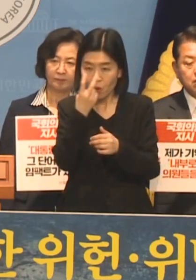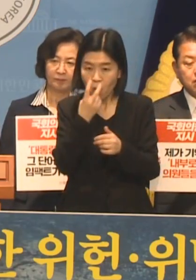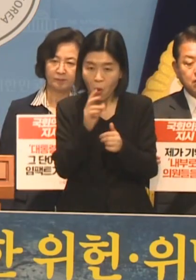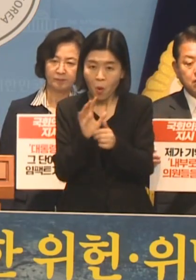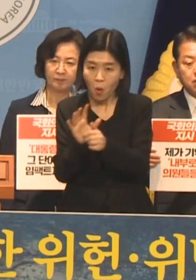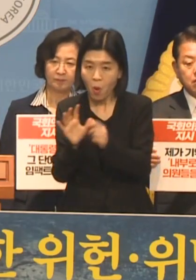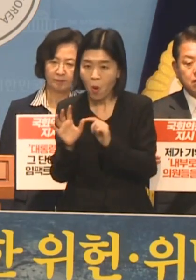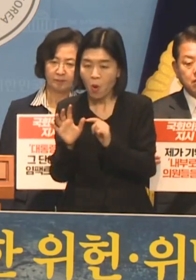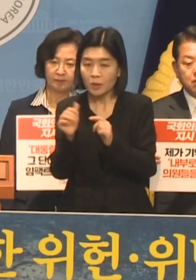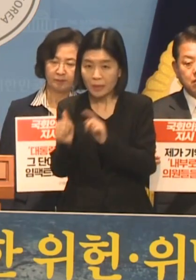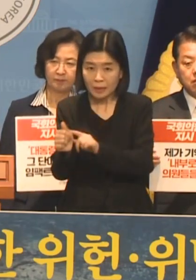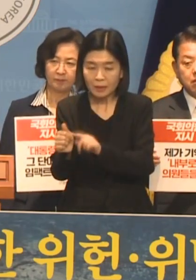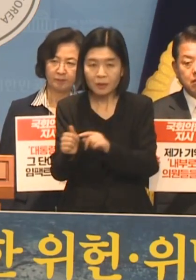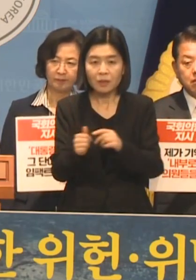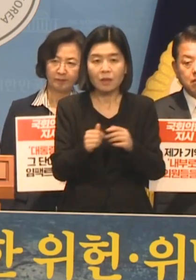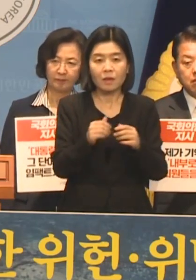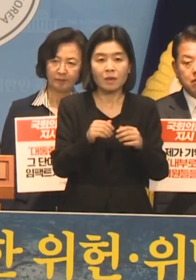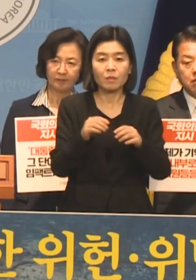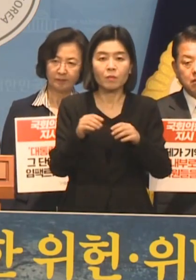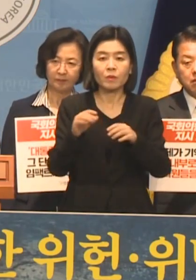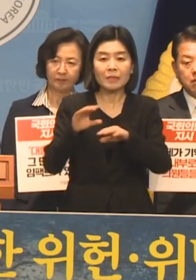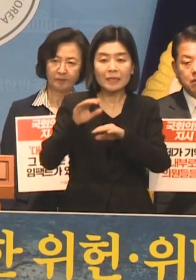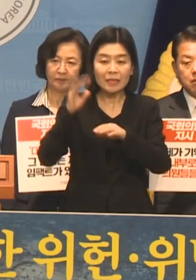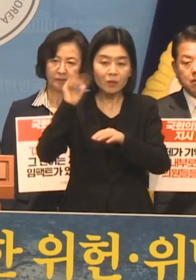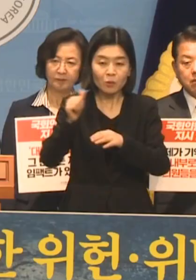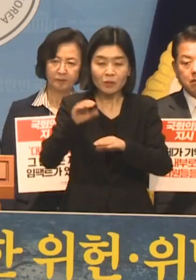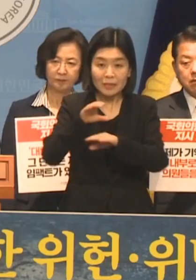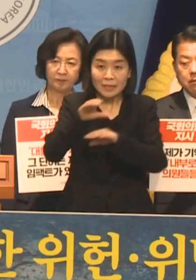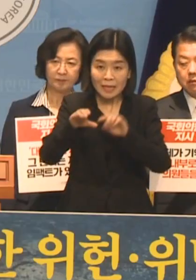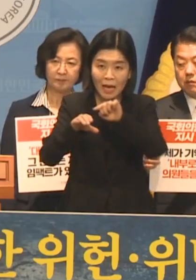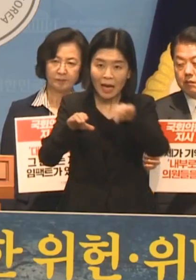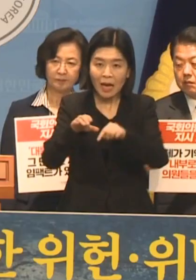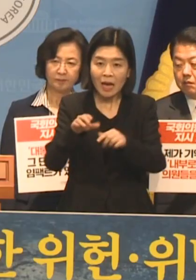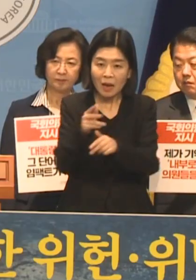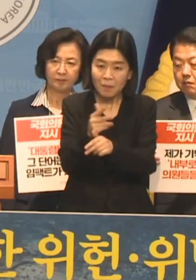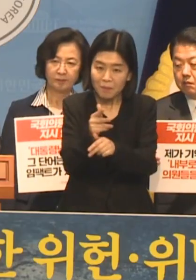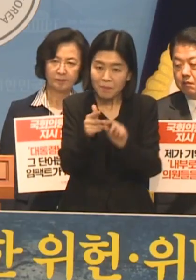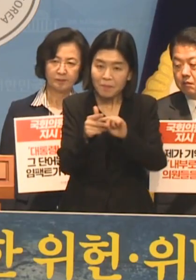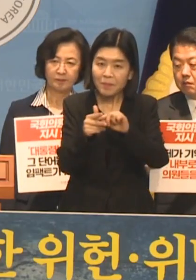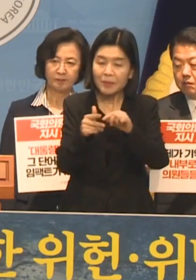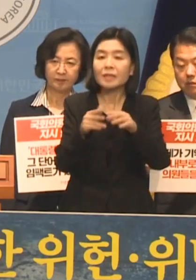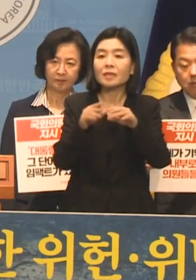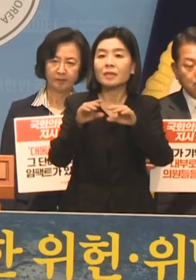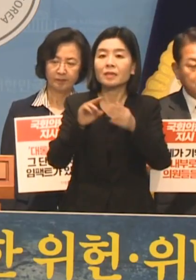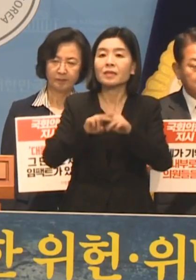경호처가 이번 내란과 직간접적으로 연관되어 있다는 사실도 밝혀냈습니다.